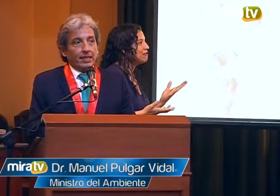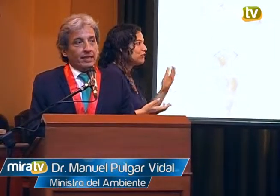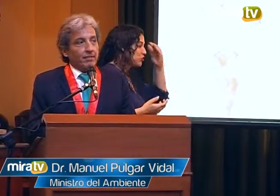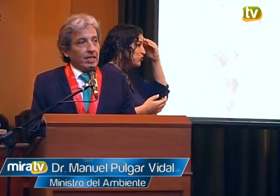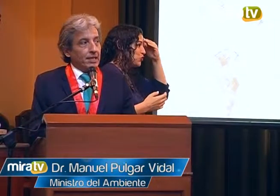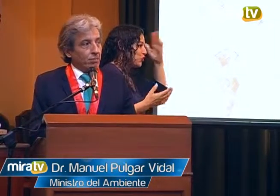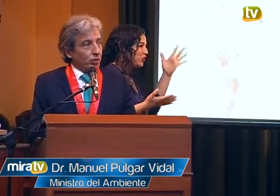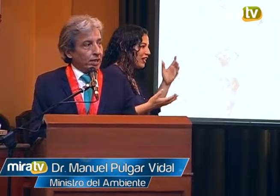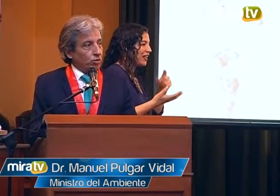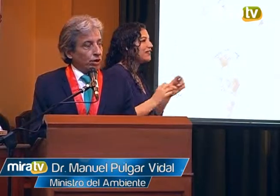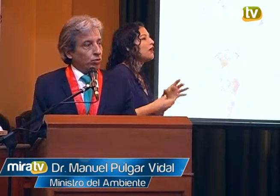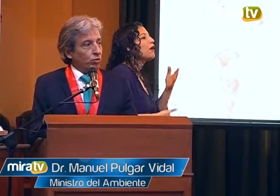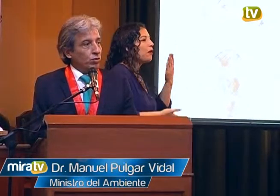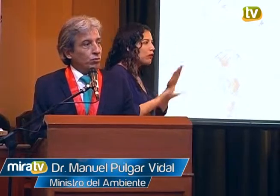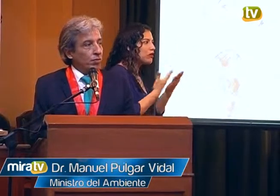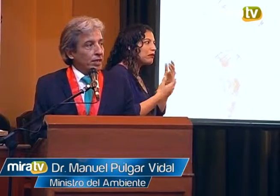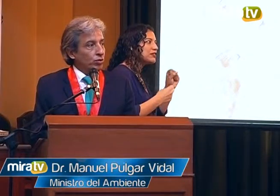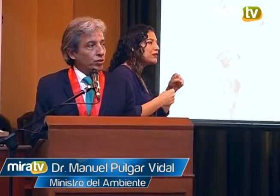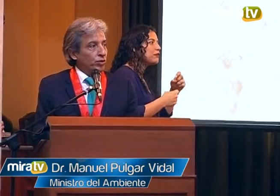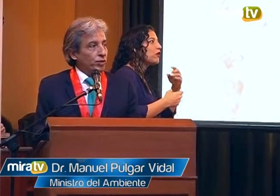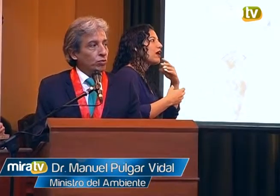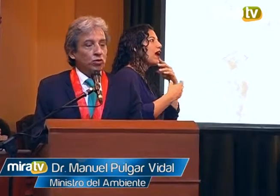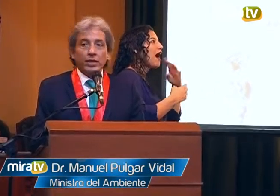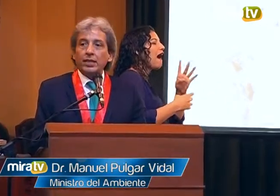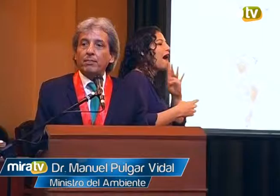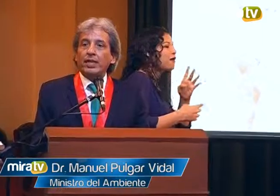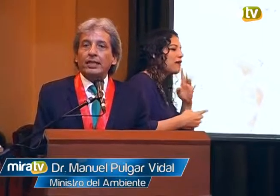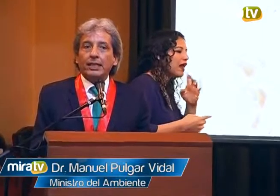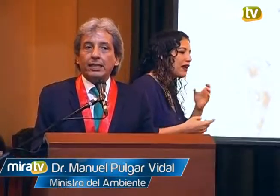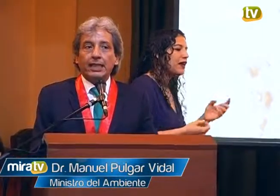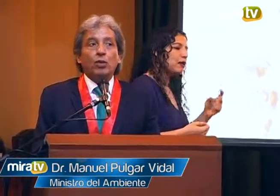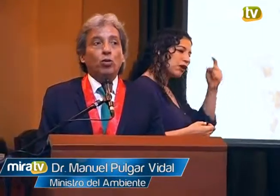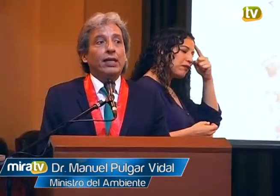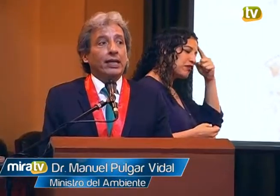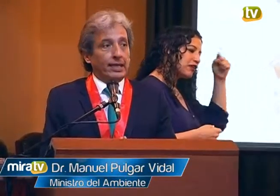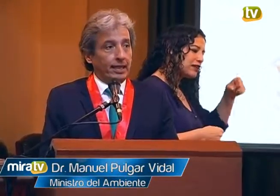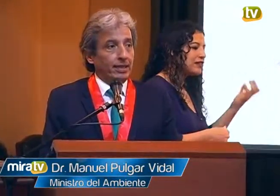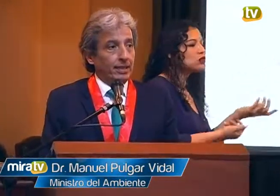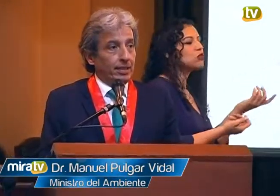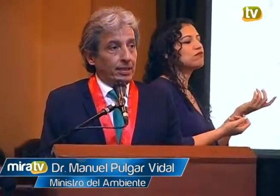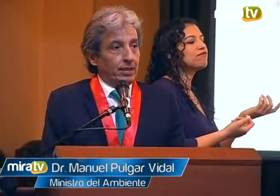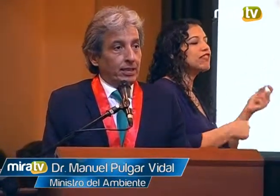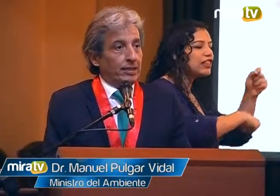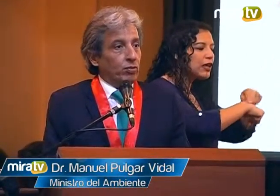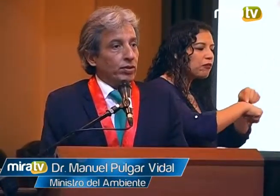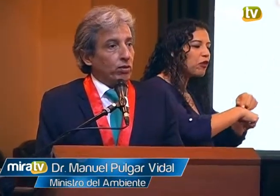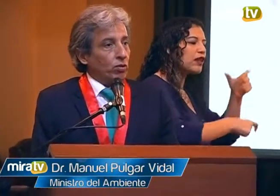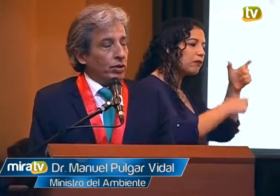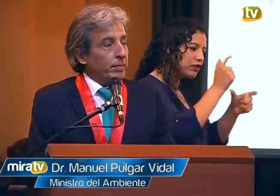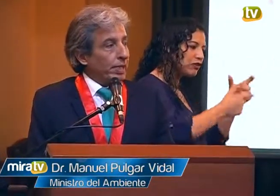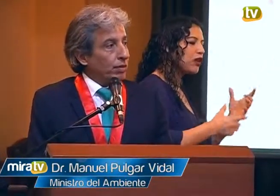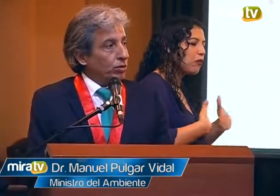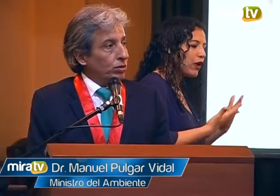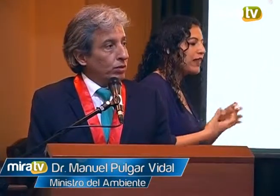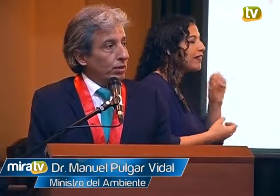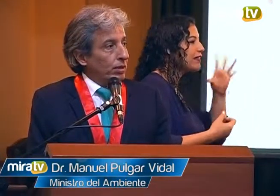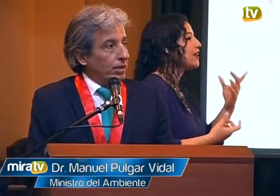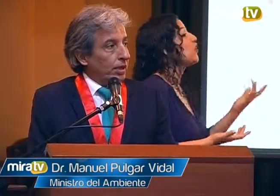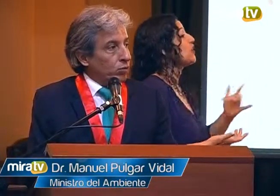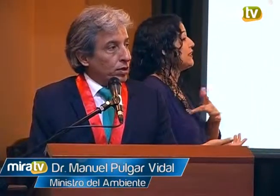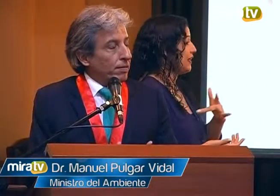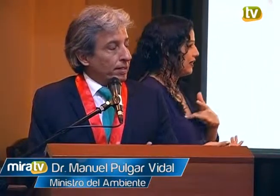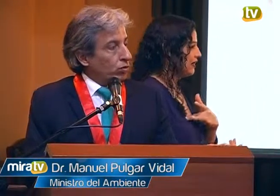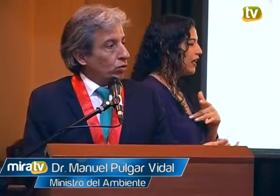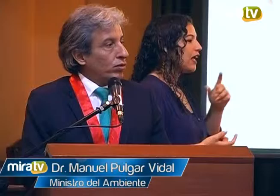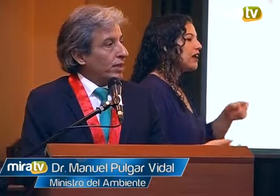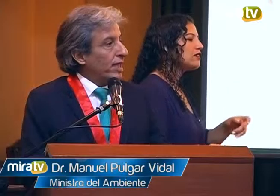Y quizás hablaré porque creo que estos son los momentos en donde uno tiene que plantear en lo que cree. Este es un reconocimiento